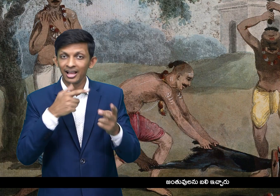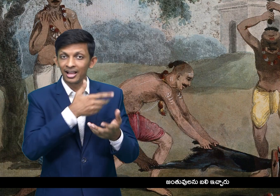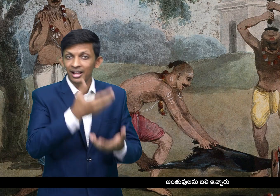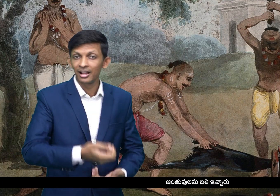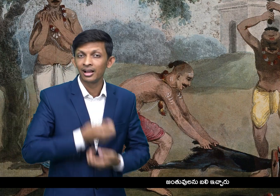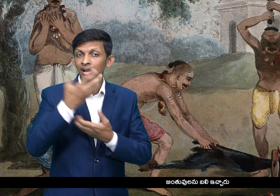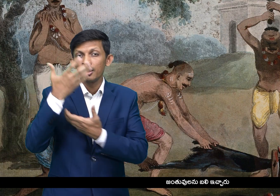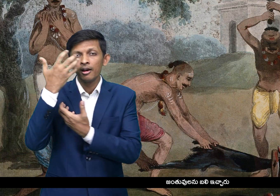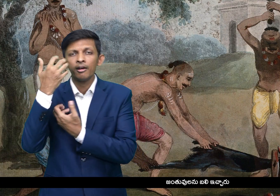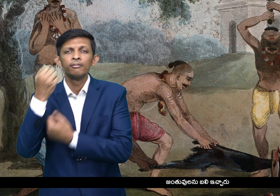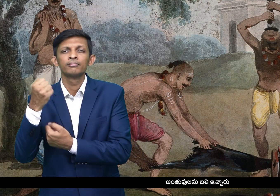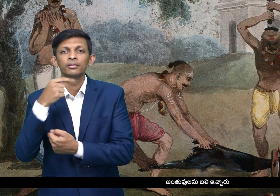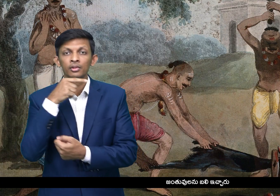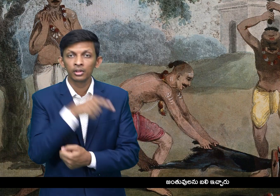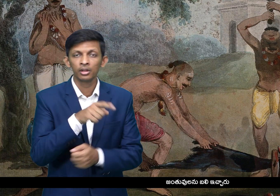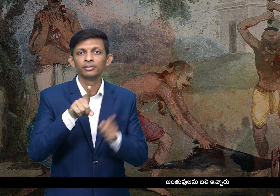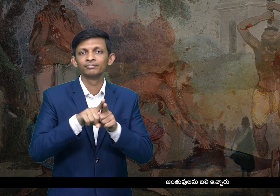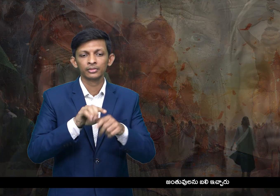జంతువులను బలి ఇచ్చారు.